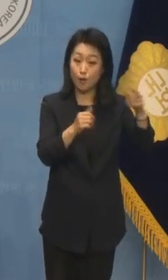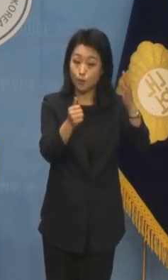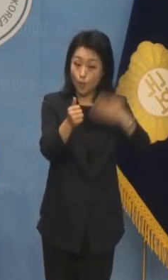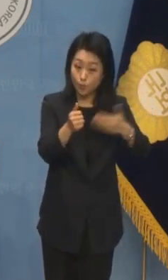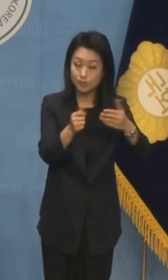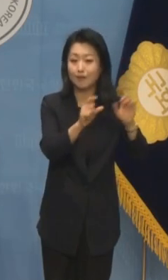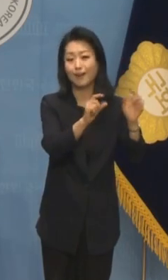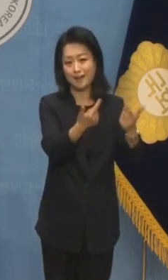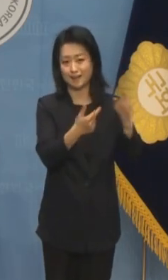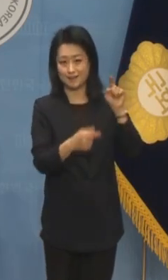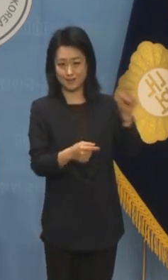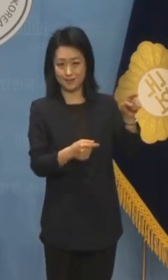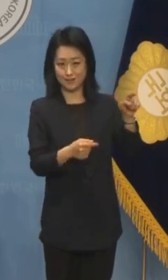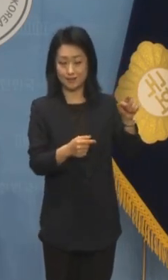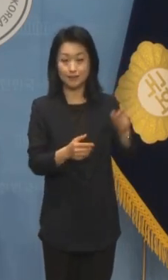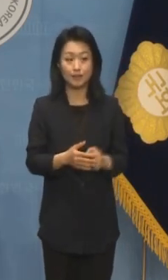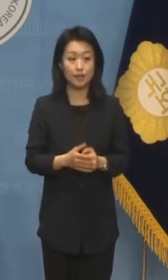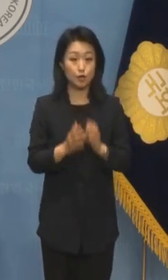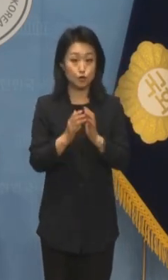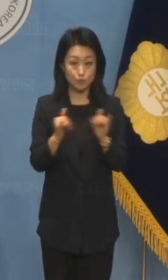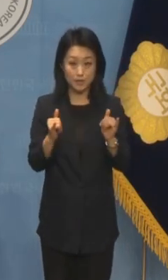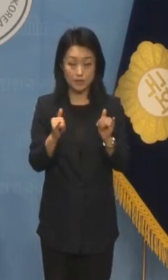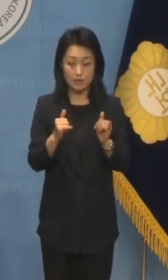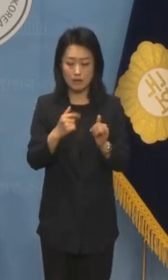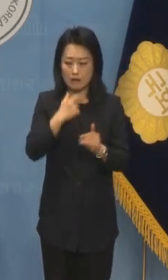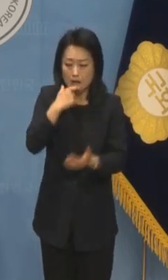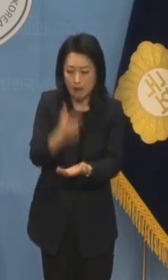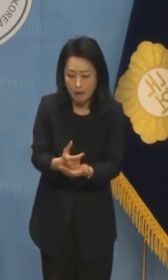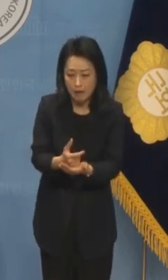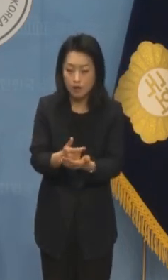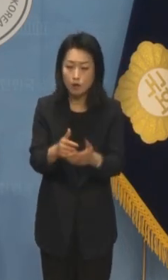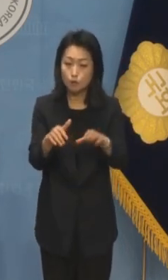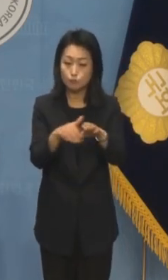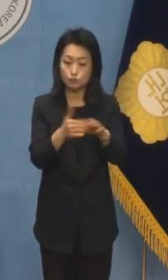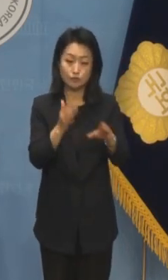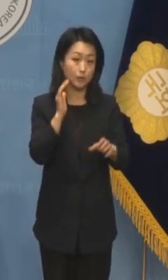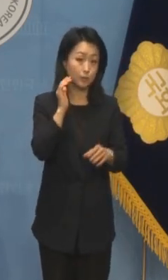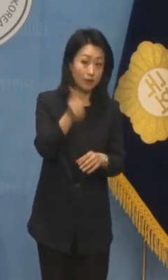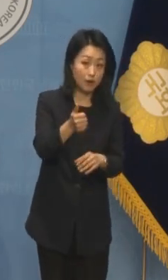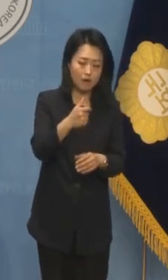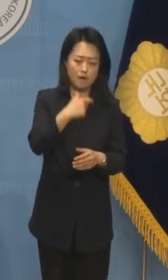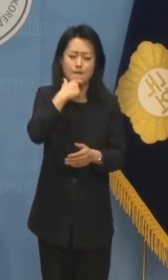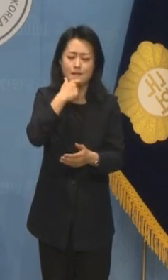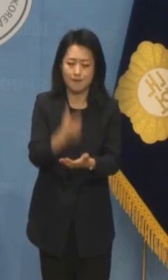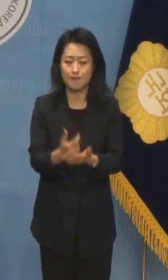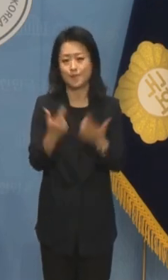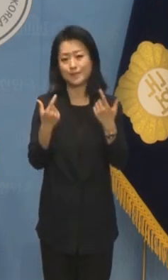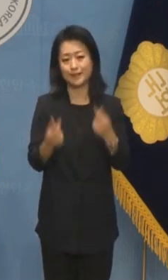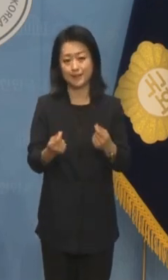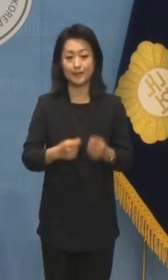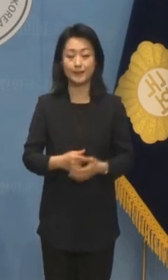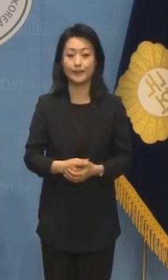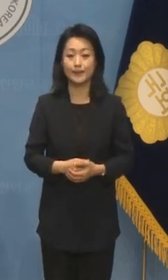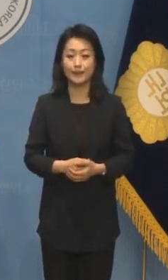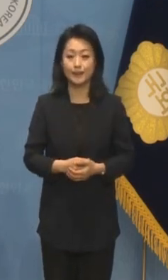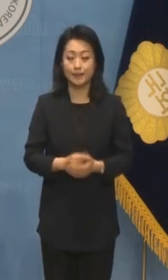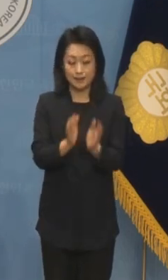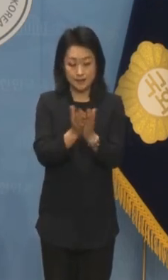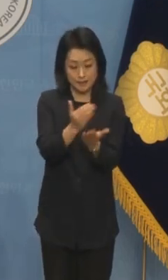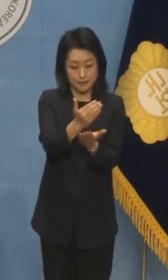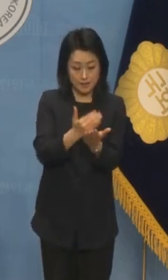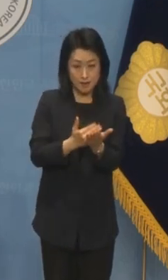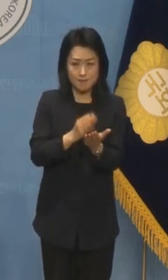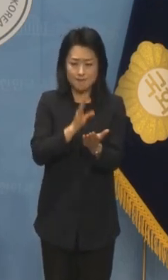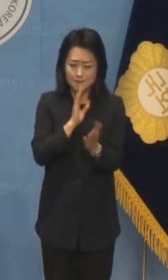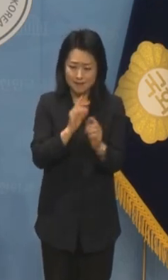것입니다. 국민도 속고 문재인 전 대통령도 속은 것입니다. 회고록에 사실이 아닌